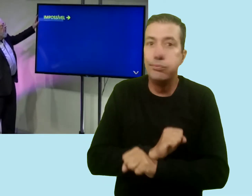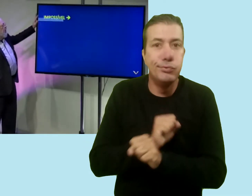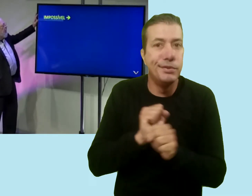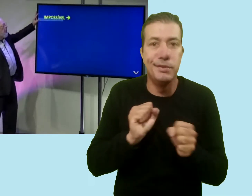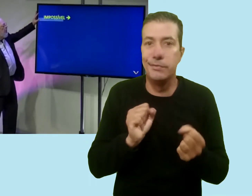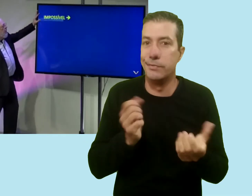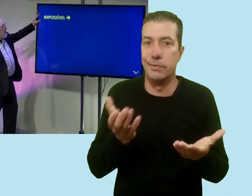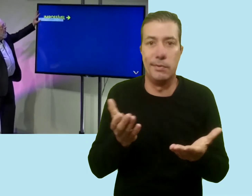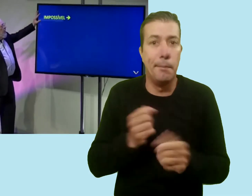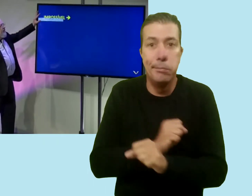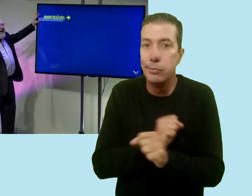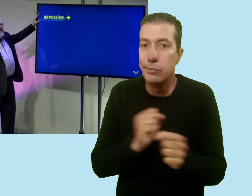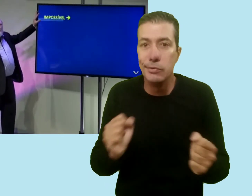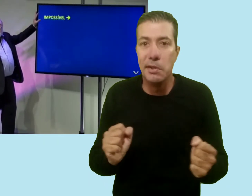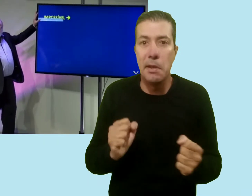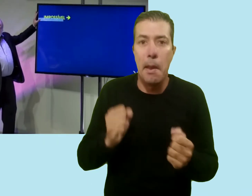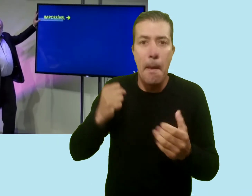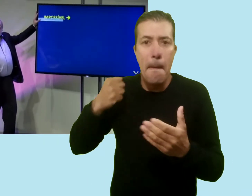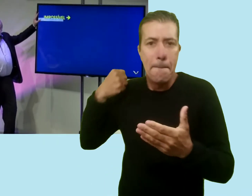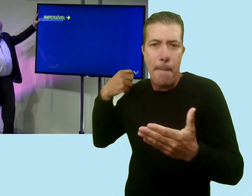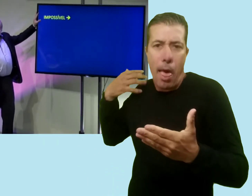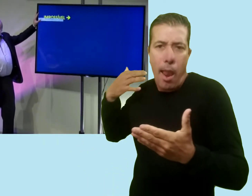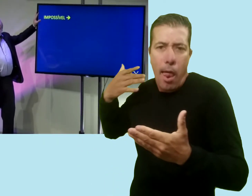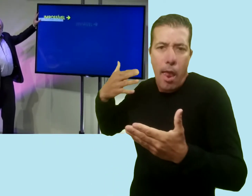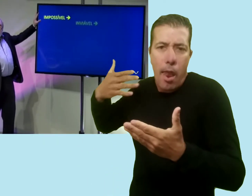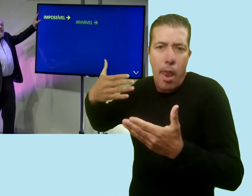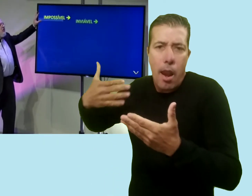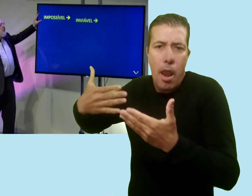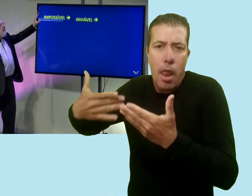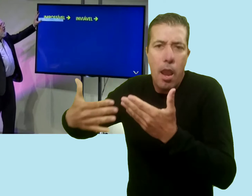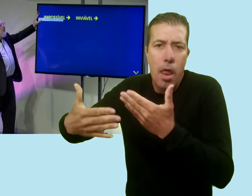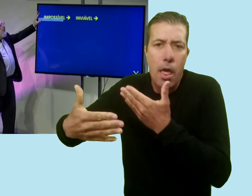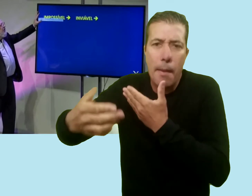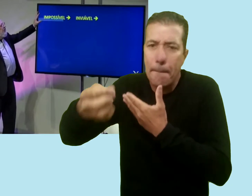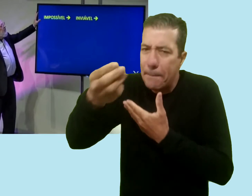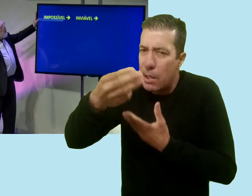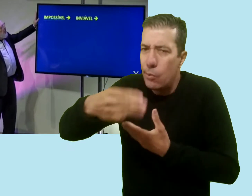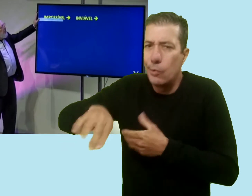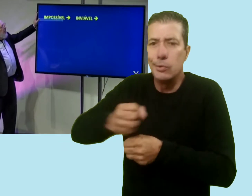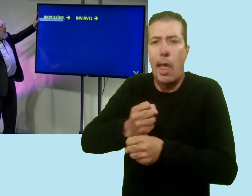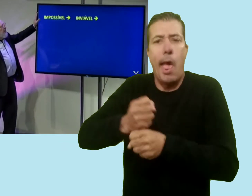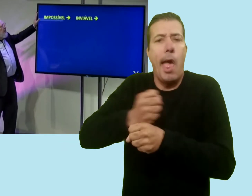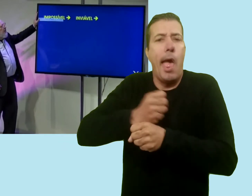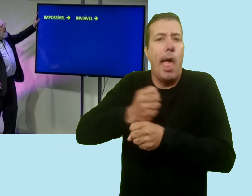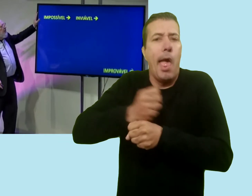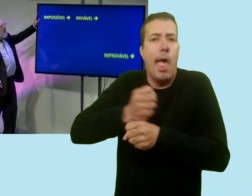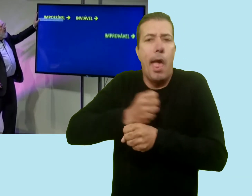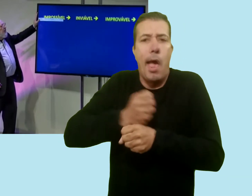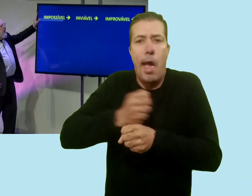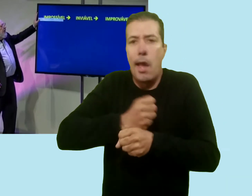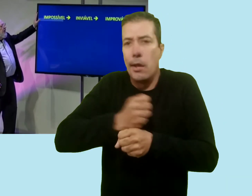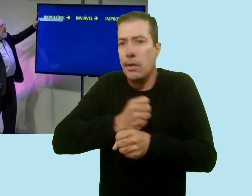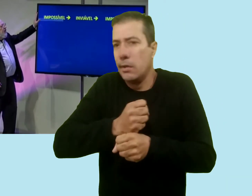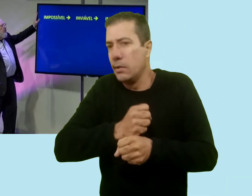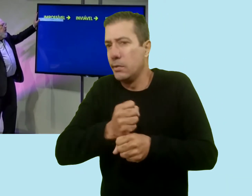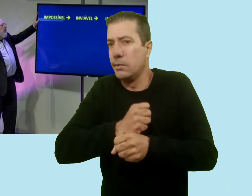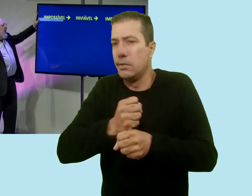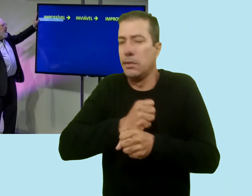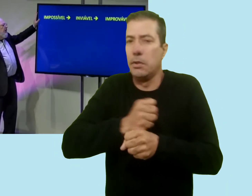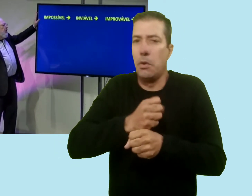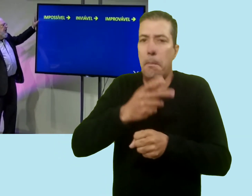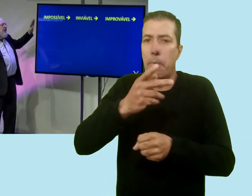era impossível, mas passado bilhões de anos, o inviável passa a ser